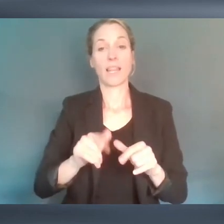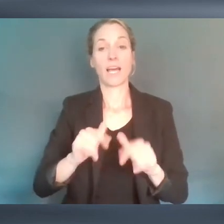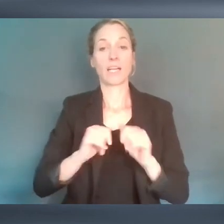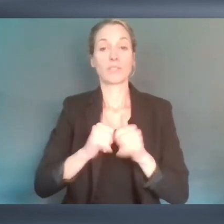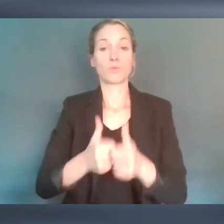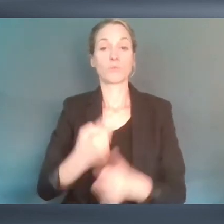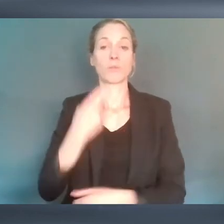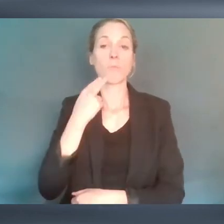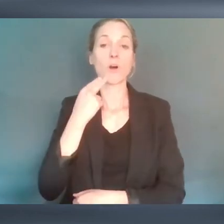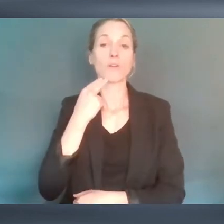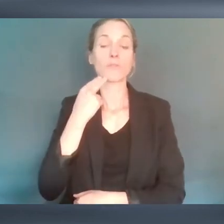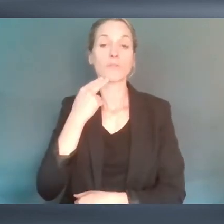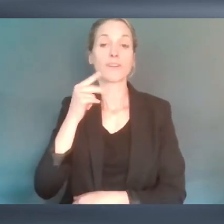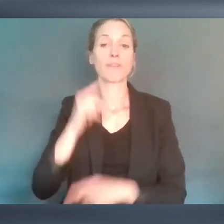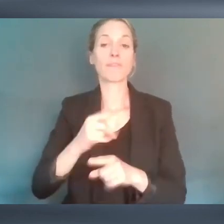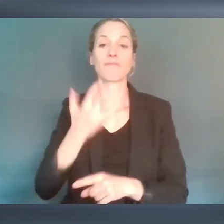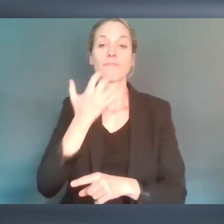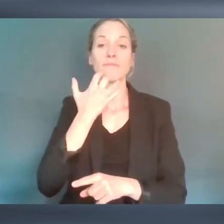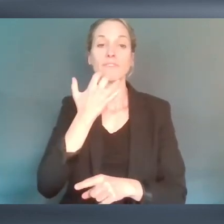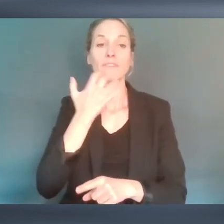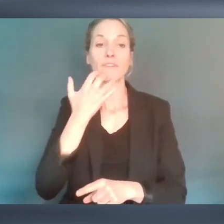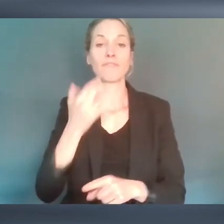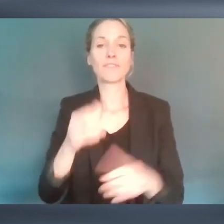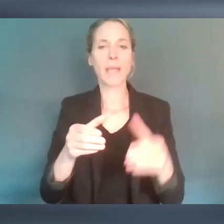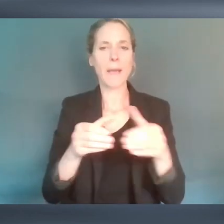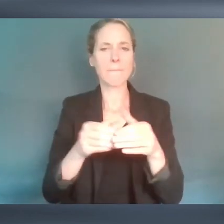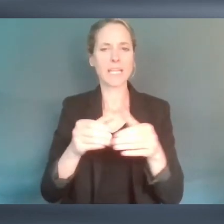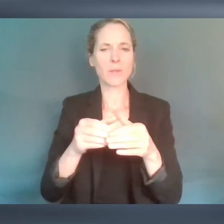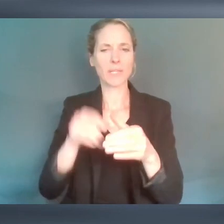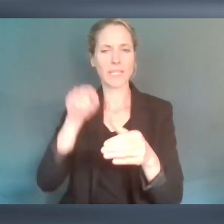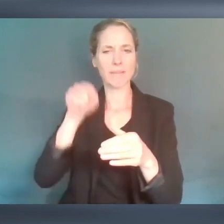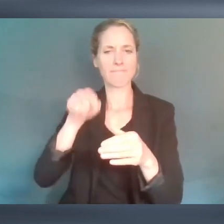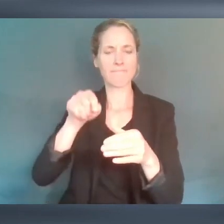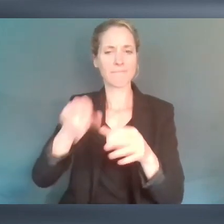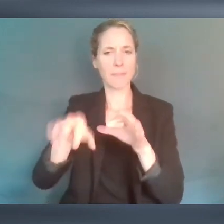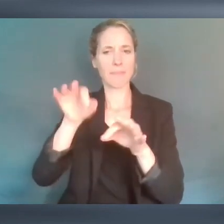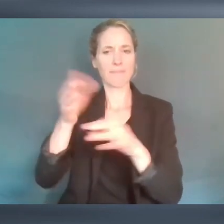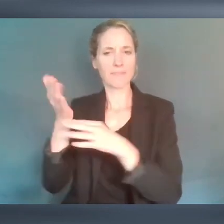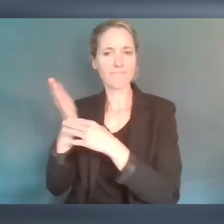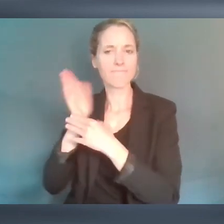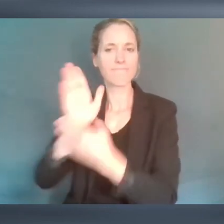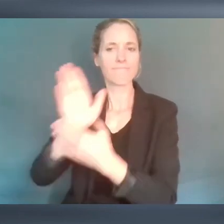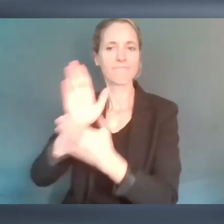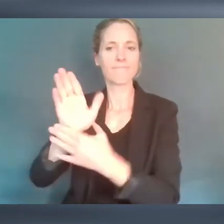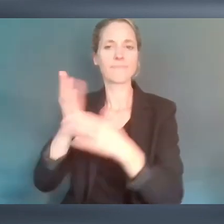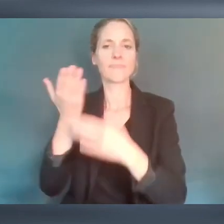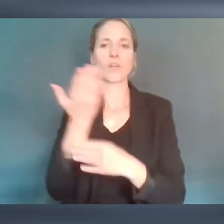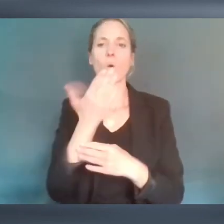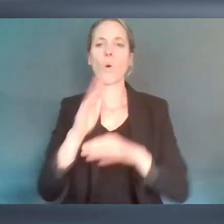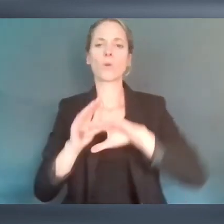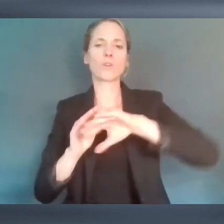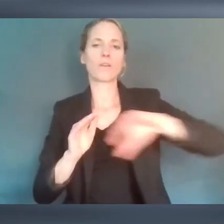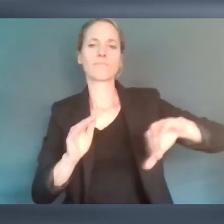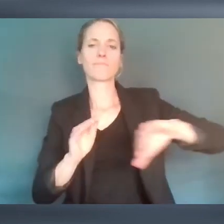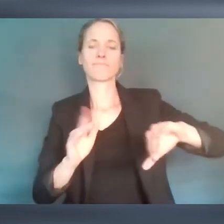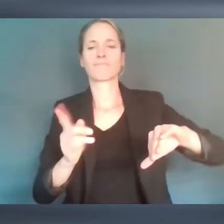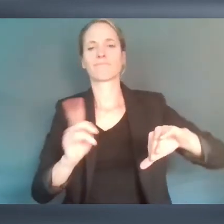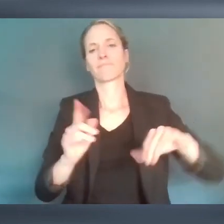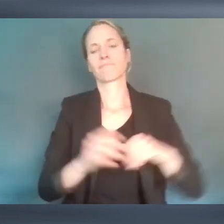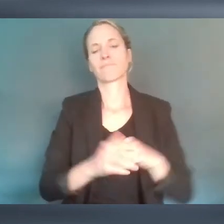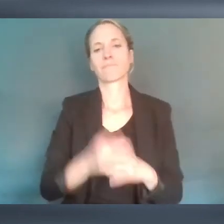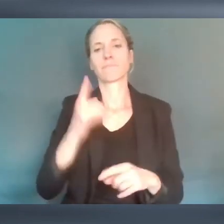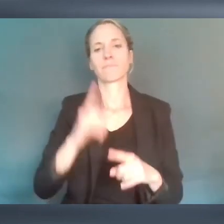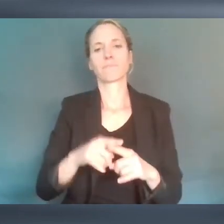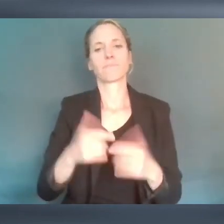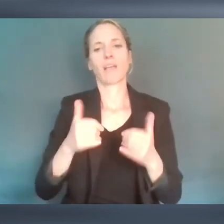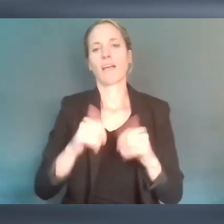en avant plusieurs minorités au détriment d'autres minorités. Évidemment, il ne faut pas opposer des groupes, des